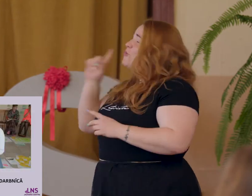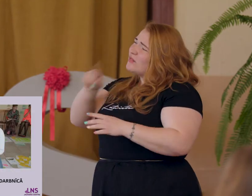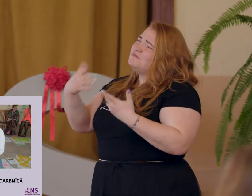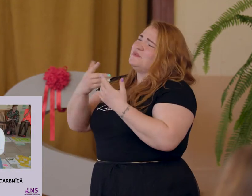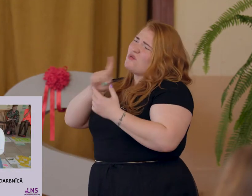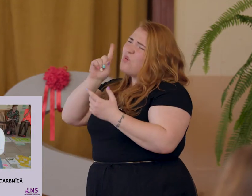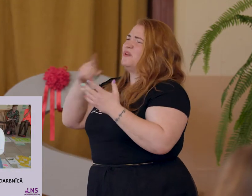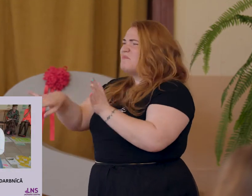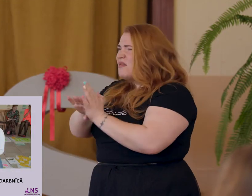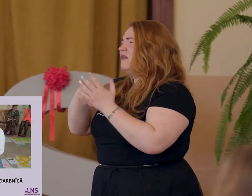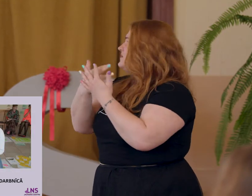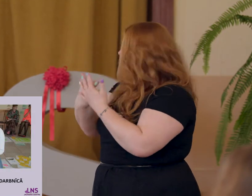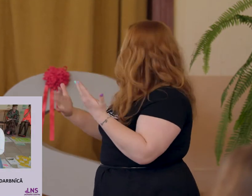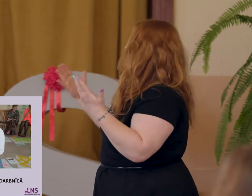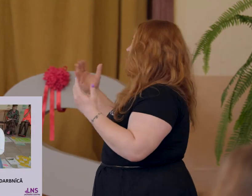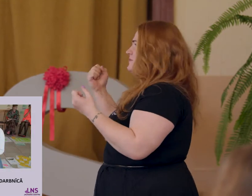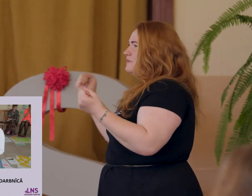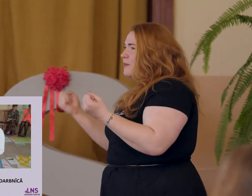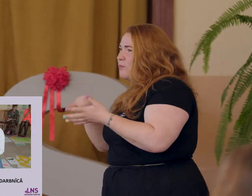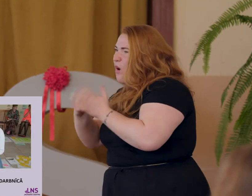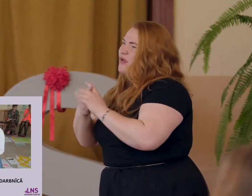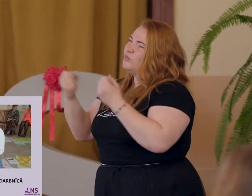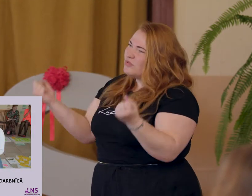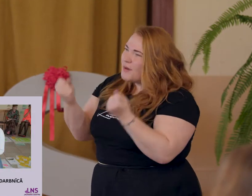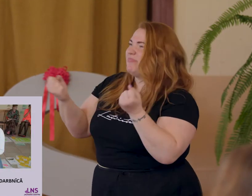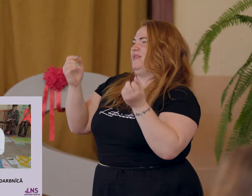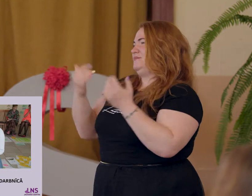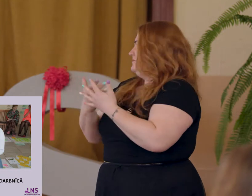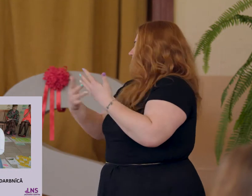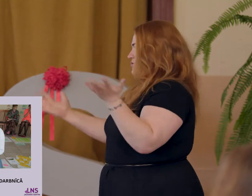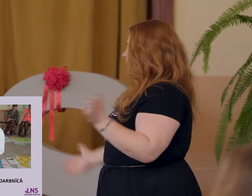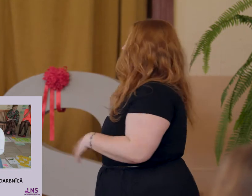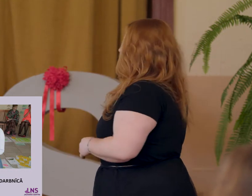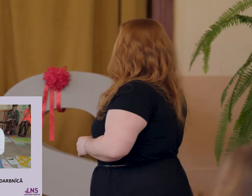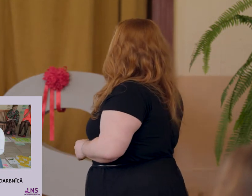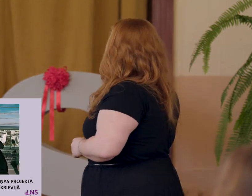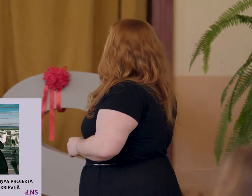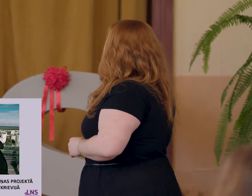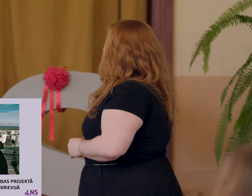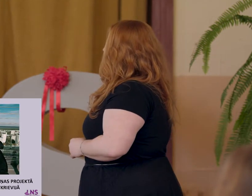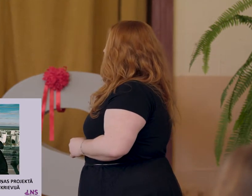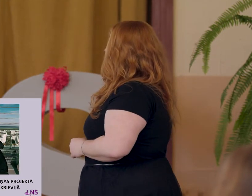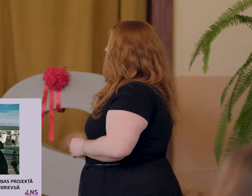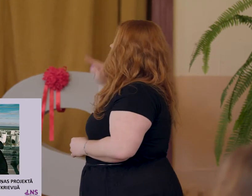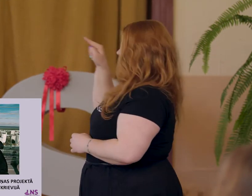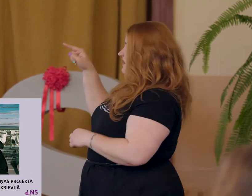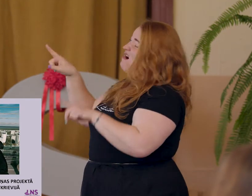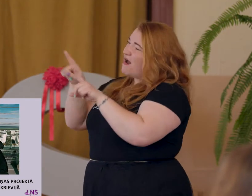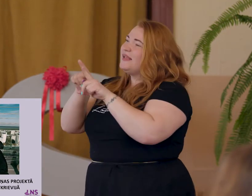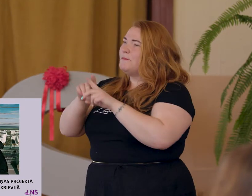Un arī, protams, esam jaunieši piedalījušies darbnīcās, projektos un aktivitātēs. Un